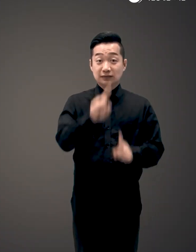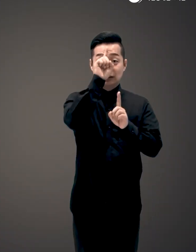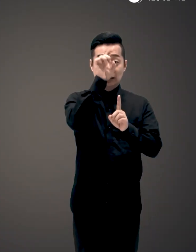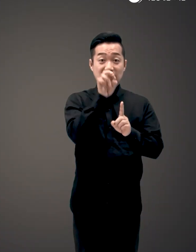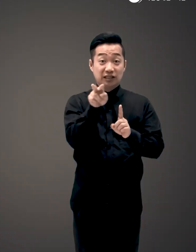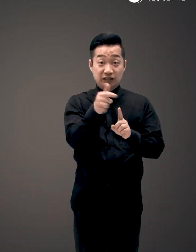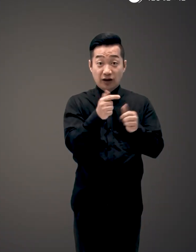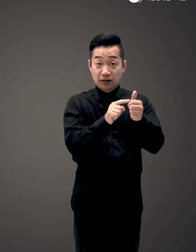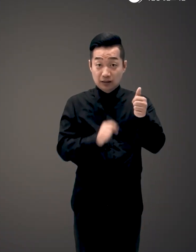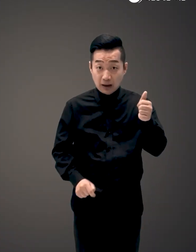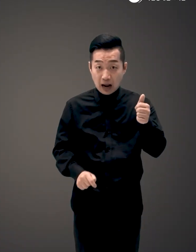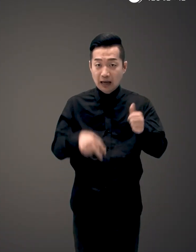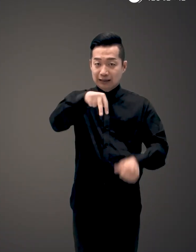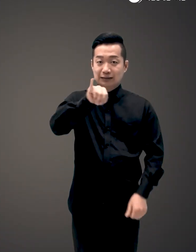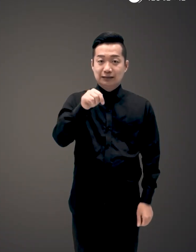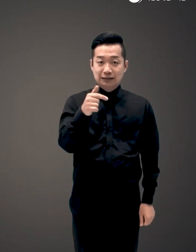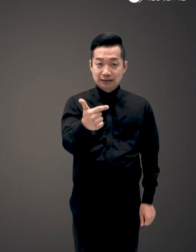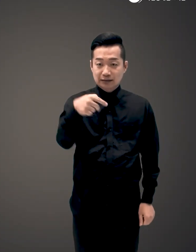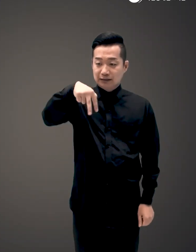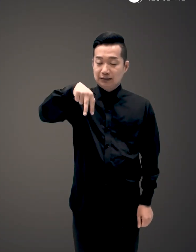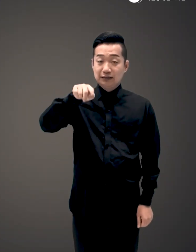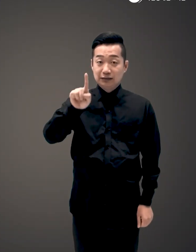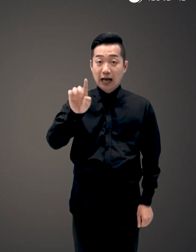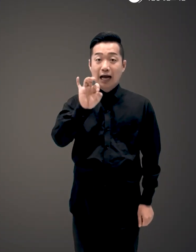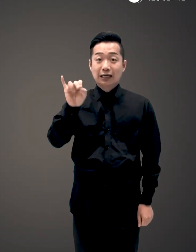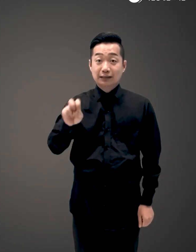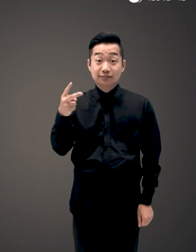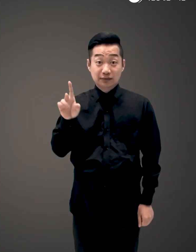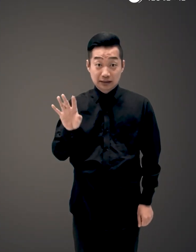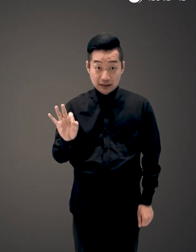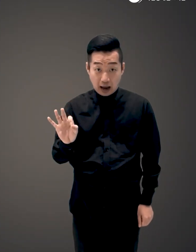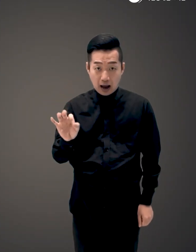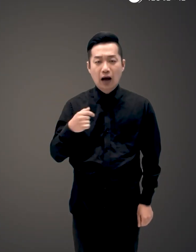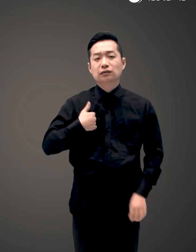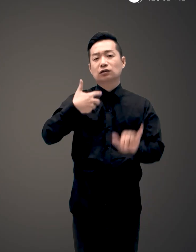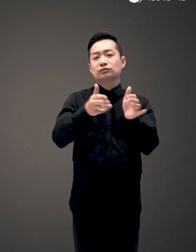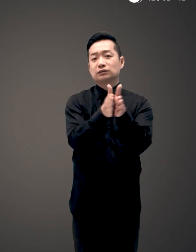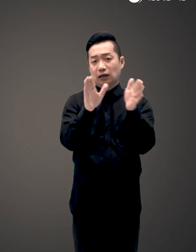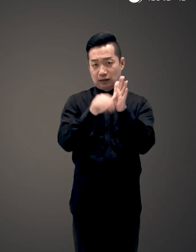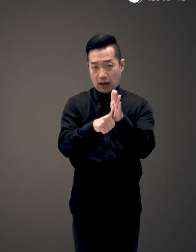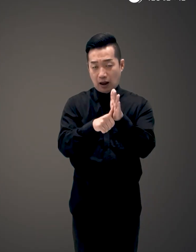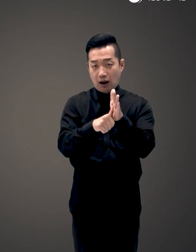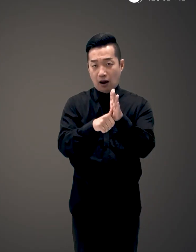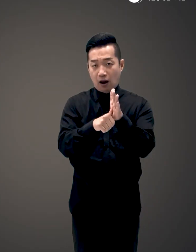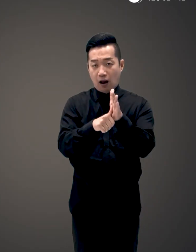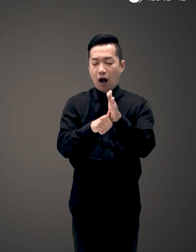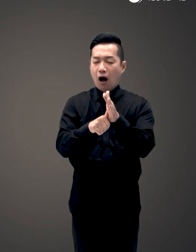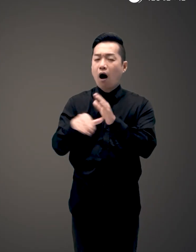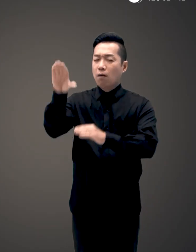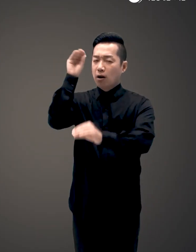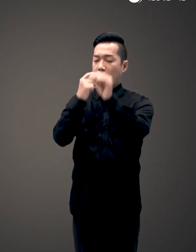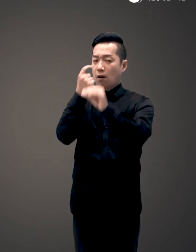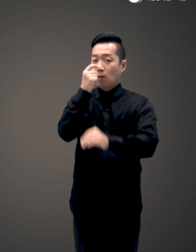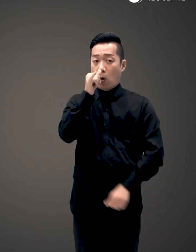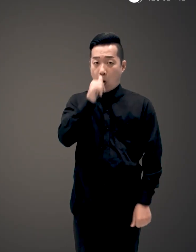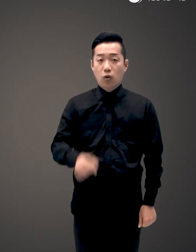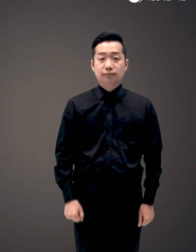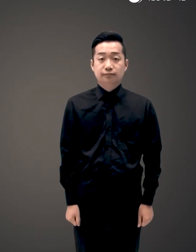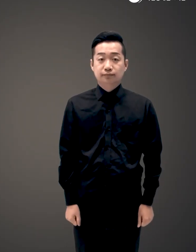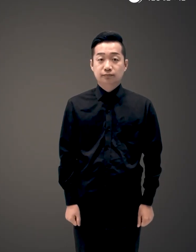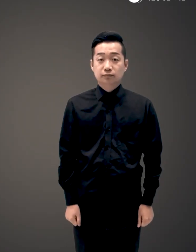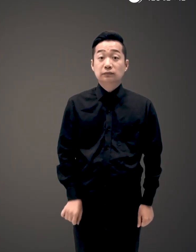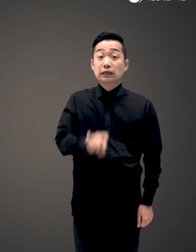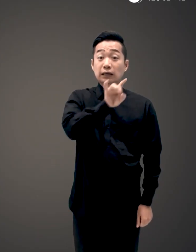그리고 이현님이랑 신사임당님 정말 제가 유튜브 하면서 되게 많은 영감을 주시고